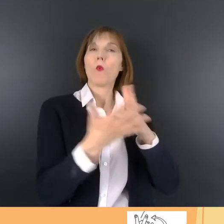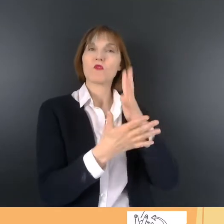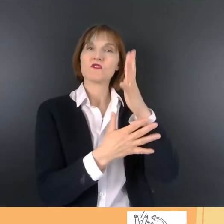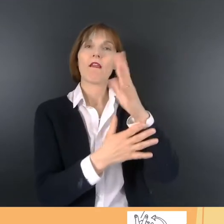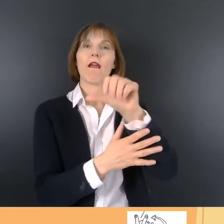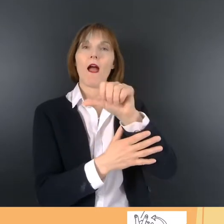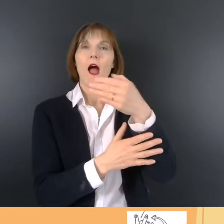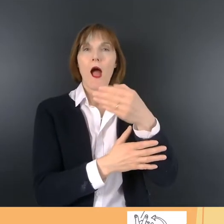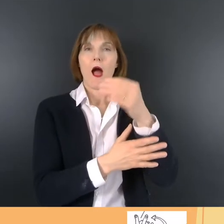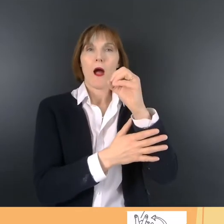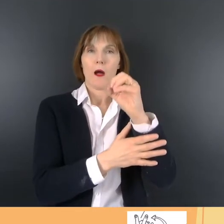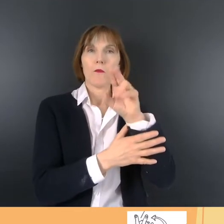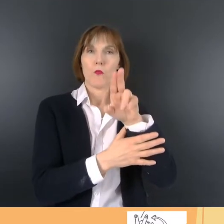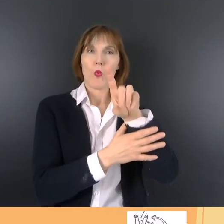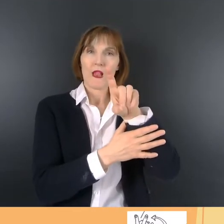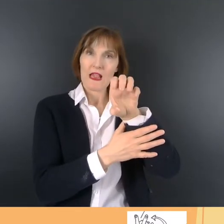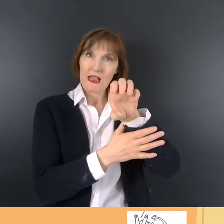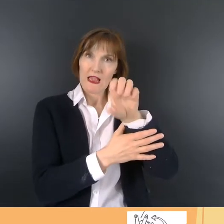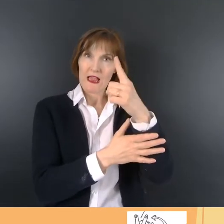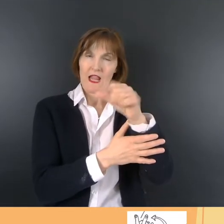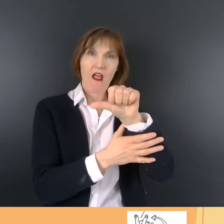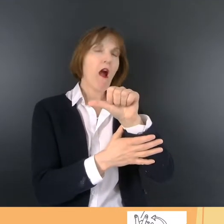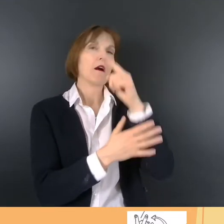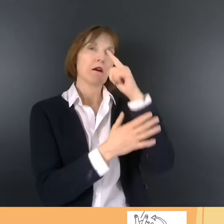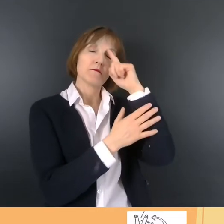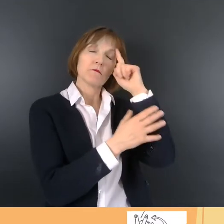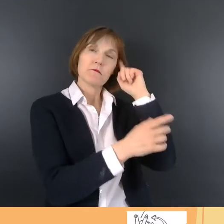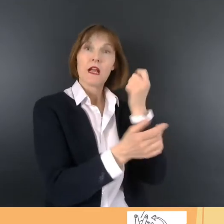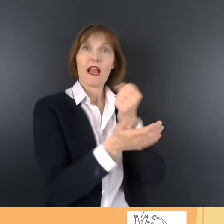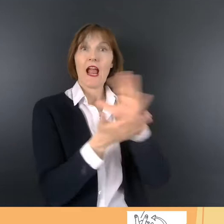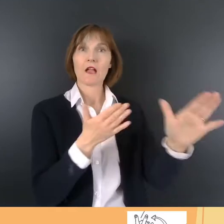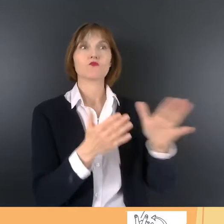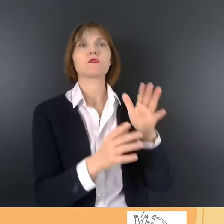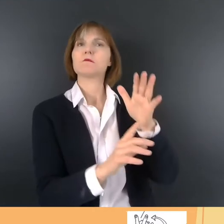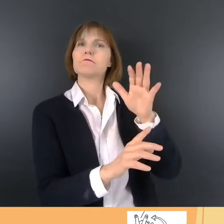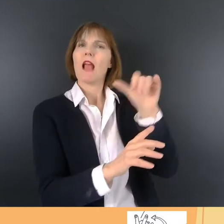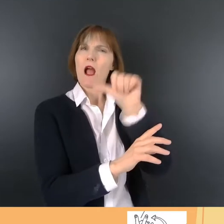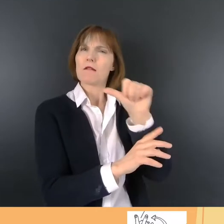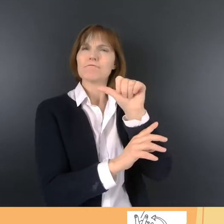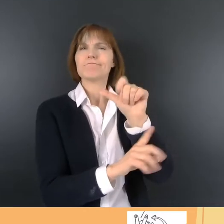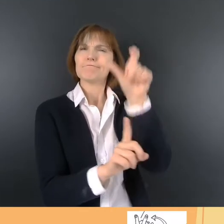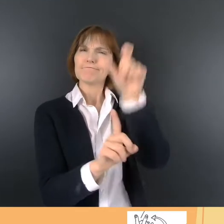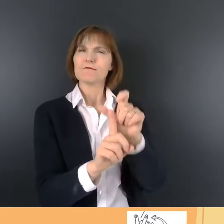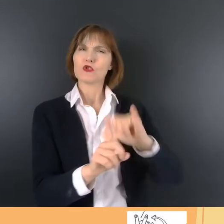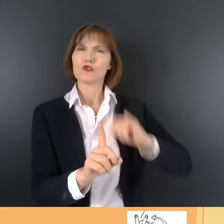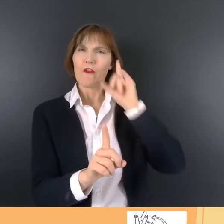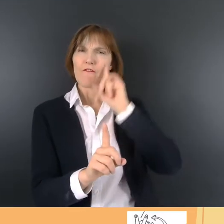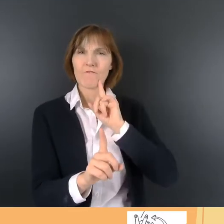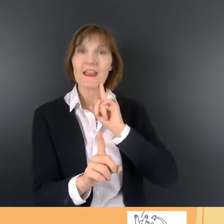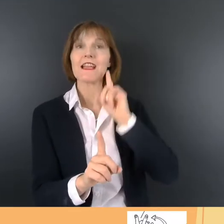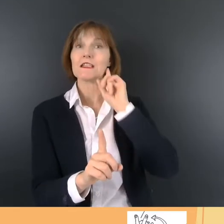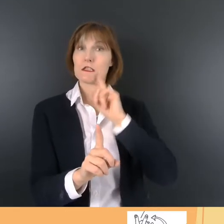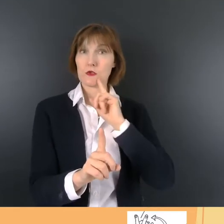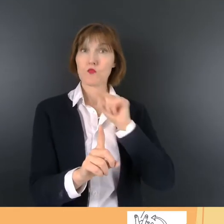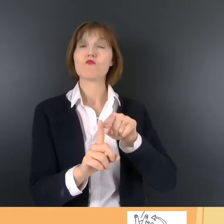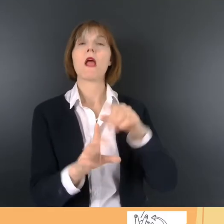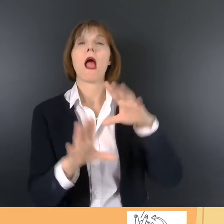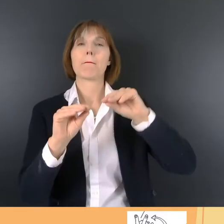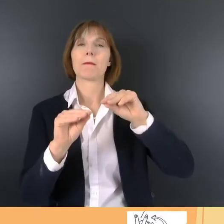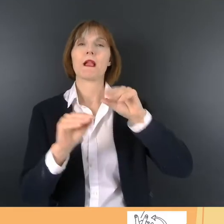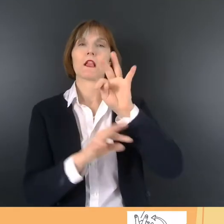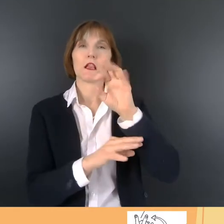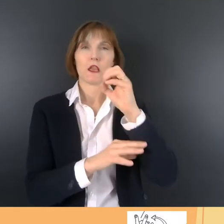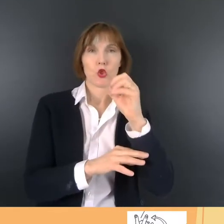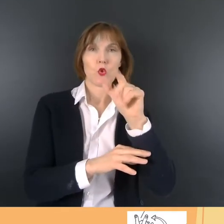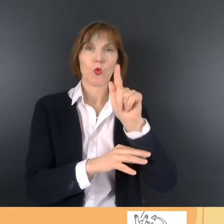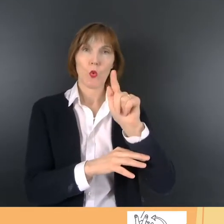Amudea est une petite fille qui doit avoir 9 ans aujourd'hui. Elle est sourde, elle habite au Togo. Elle a été abandonnée par ses parents, recueillie par sa